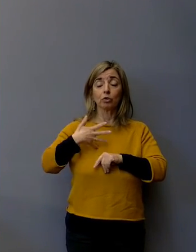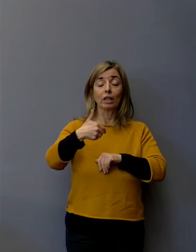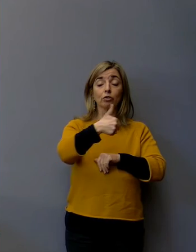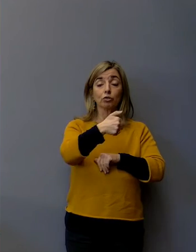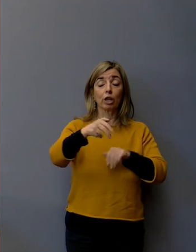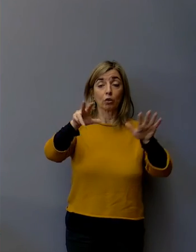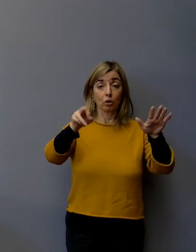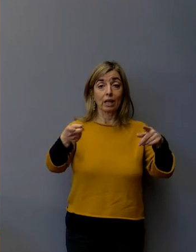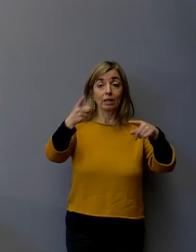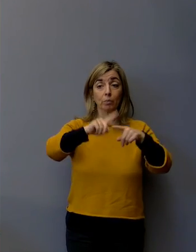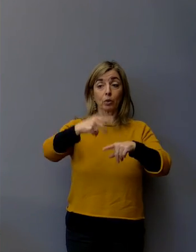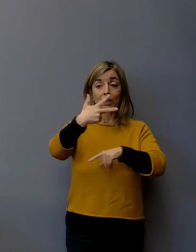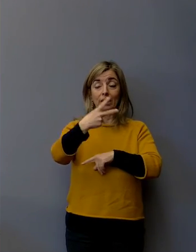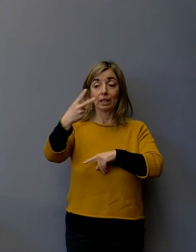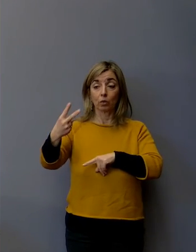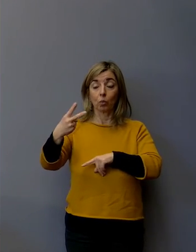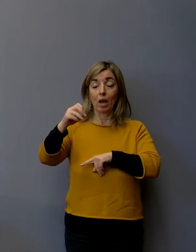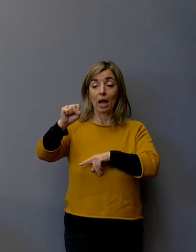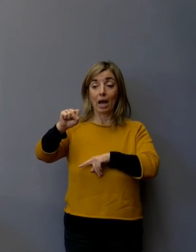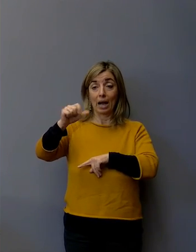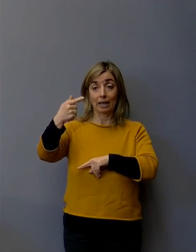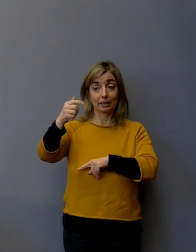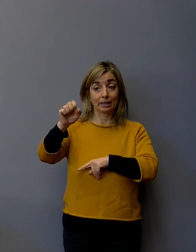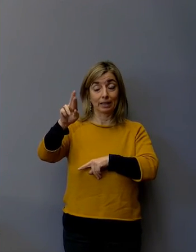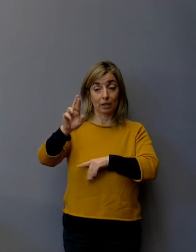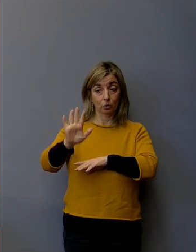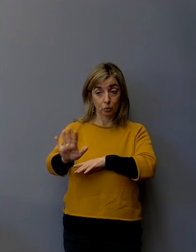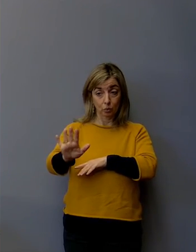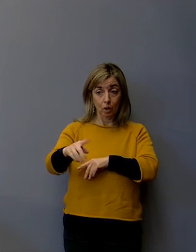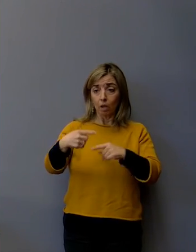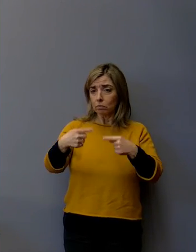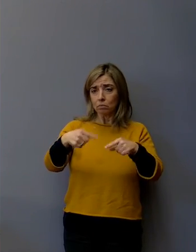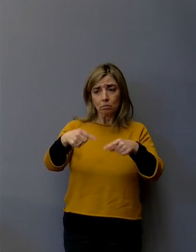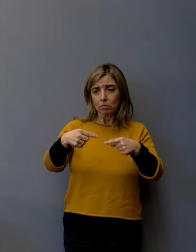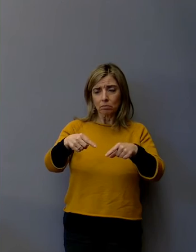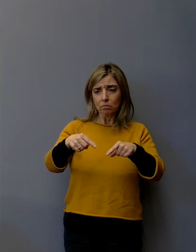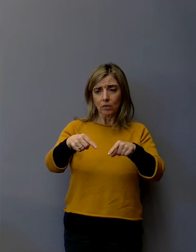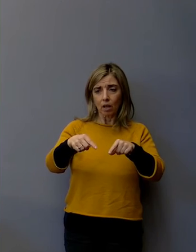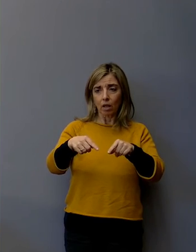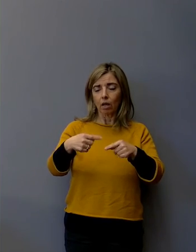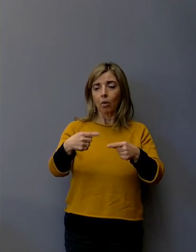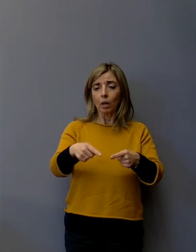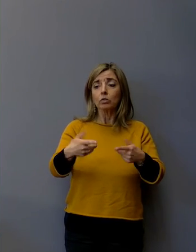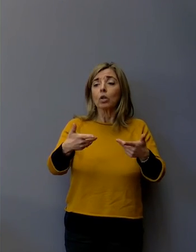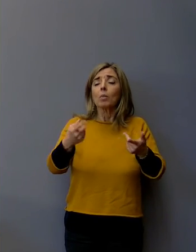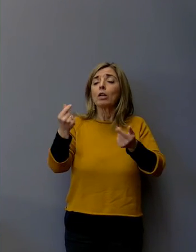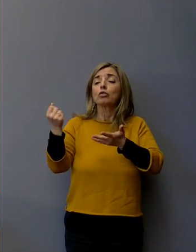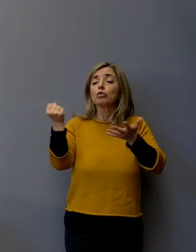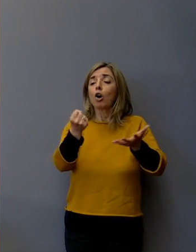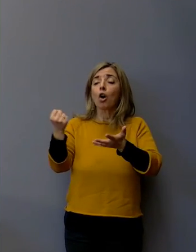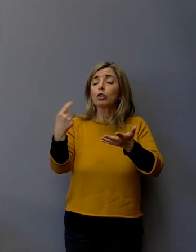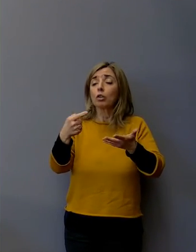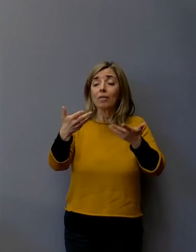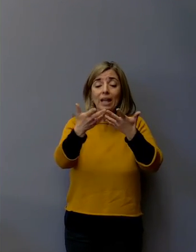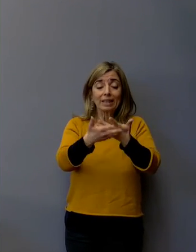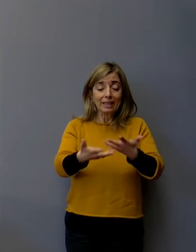quindi siamo sempre su questa linea e non si questi soldi vanno a finire sul territorio in un modo o nell'altro ho sentito parlare